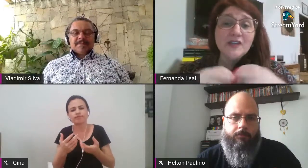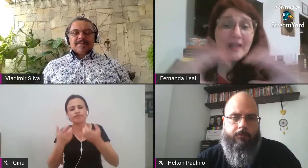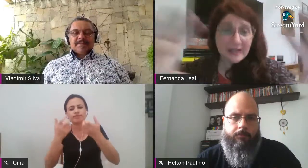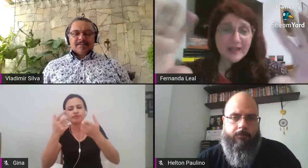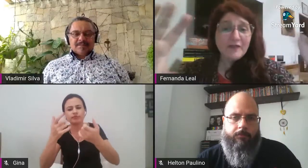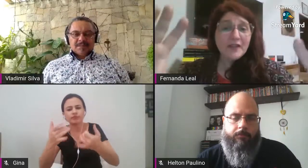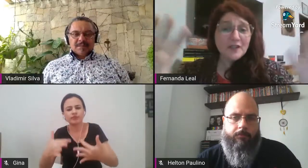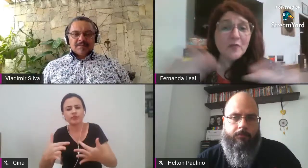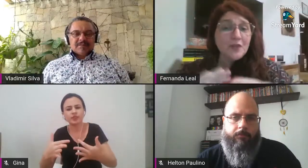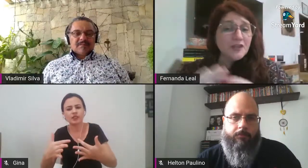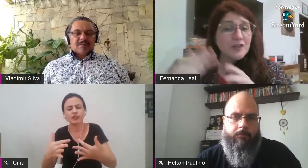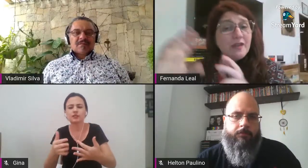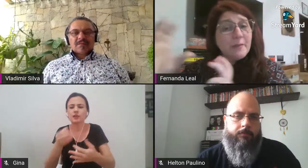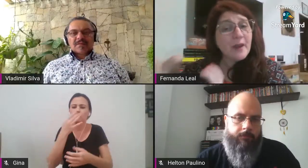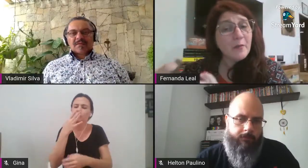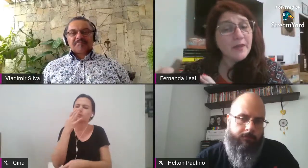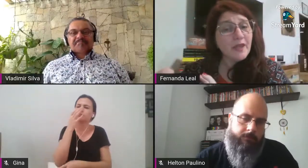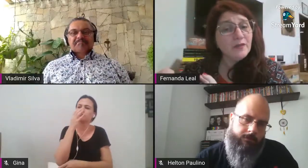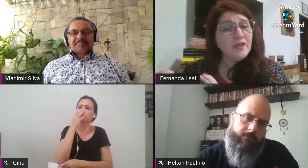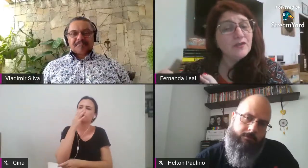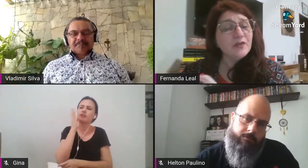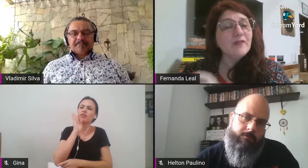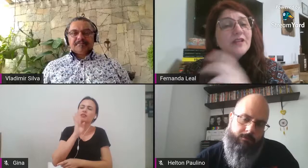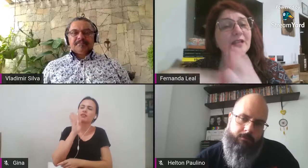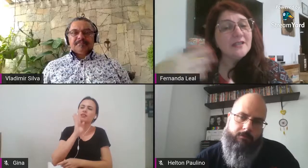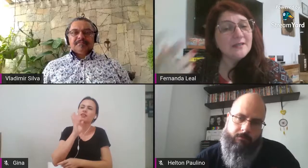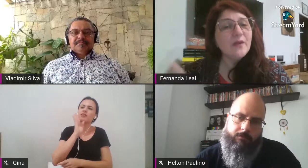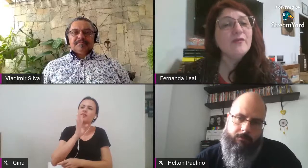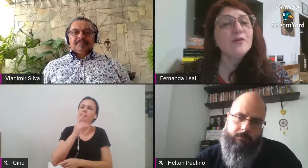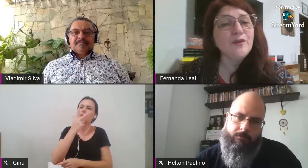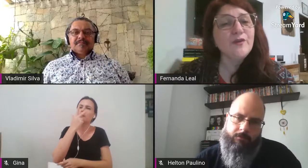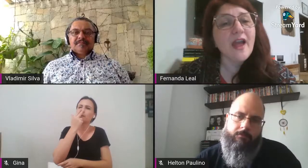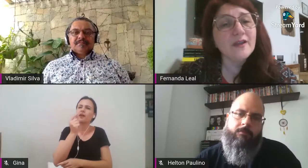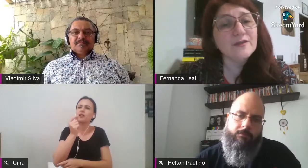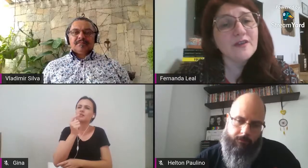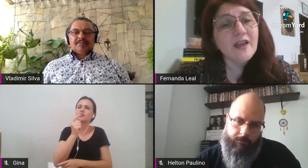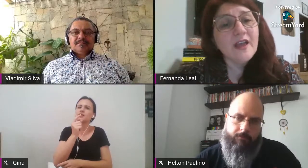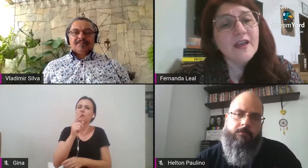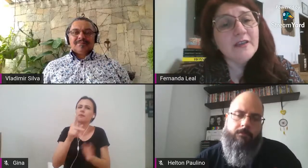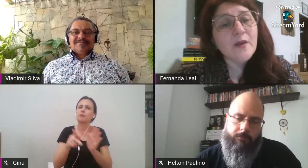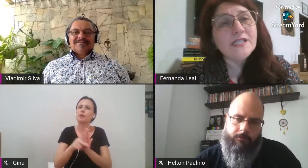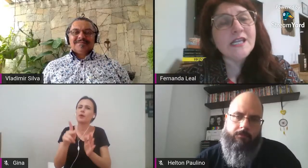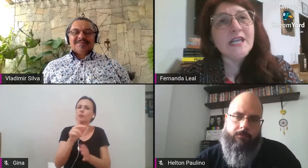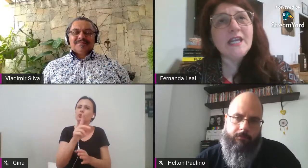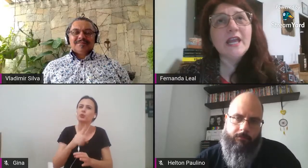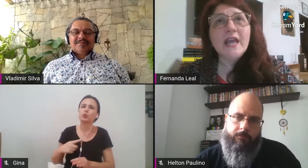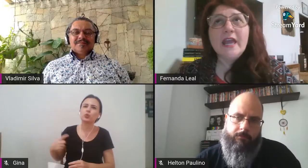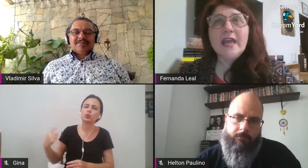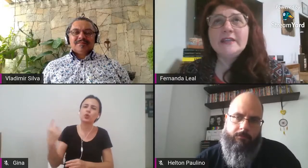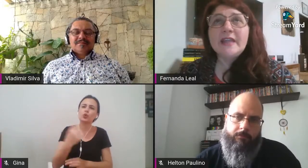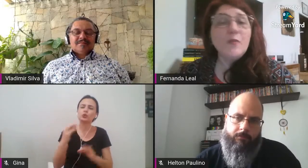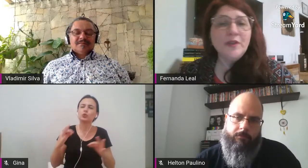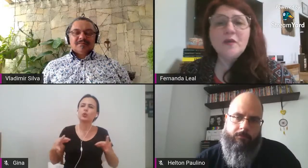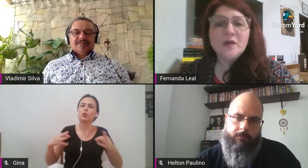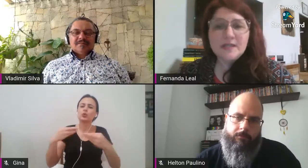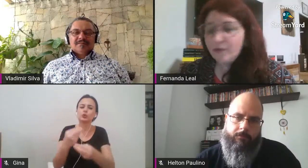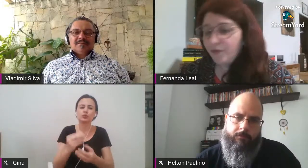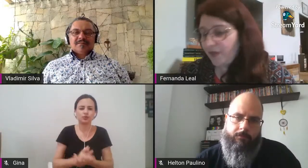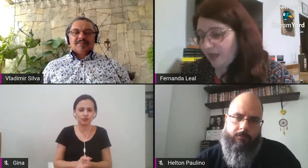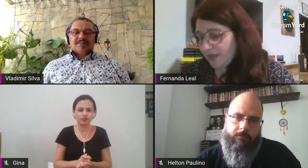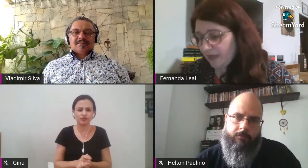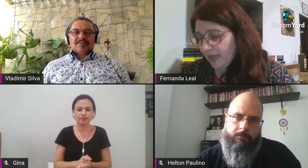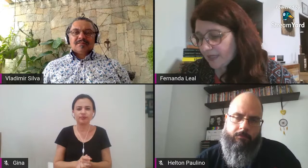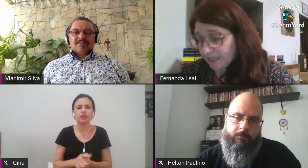às vezes a gente se afasta muito, achando que é para um pequeno nicho, e na verdade eles são revolucionários. Então, assim, tem muita coisa